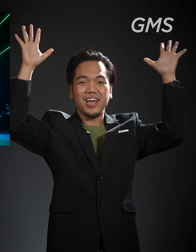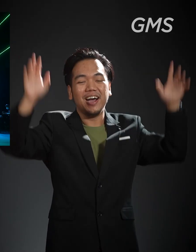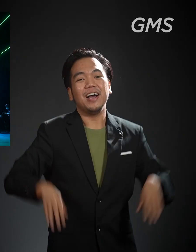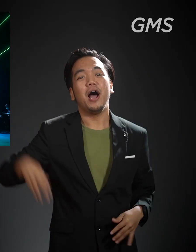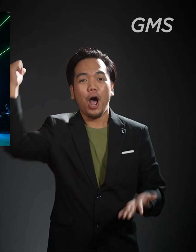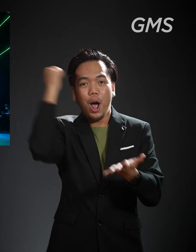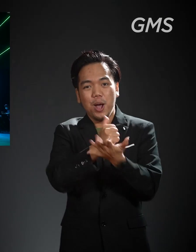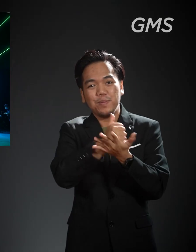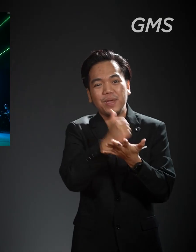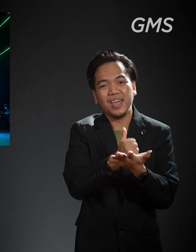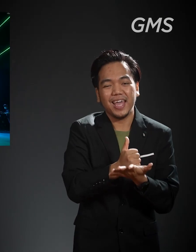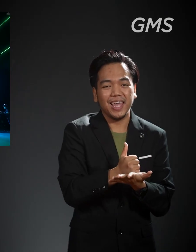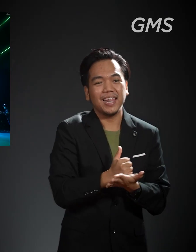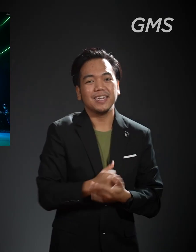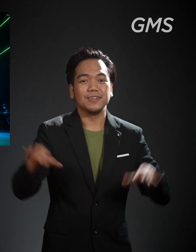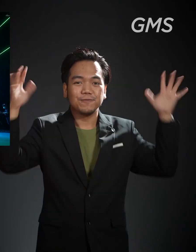Amin.